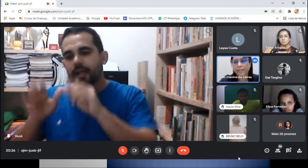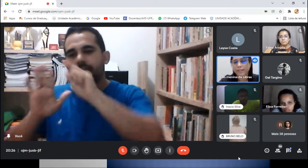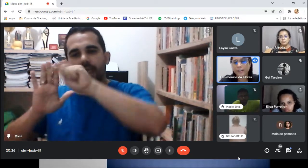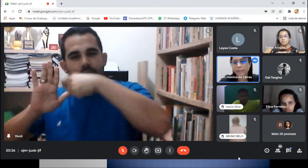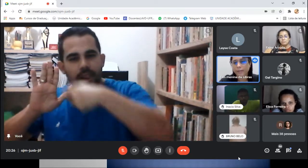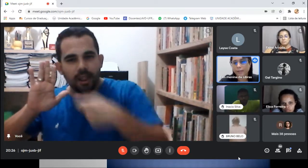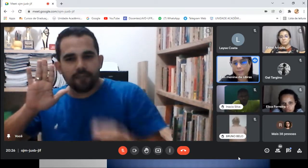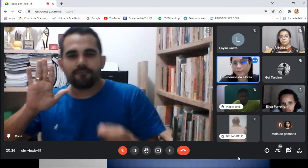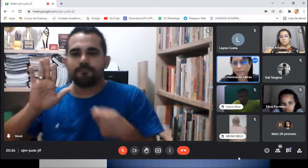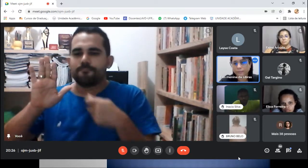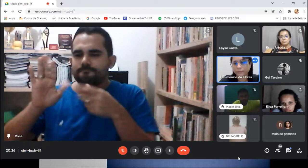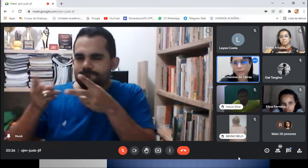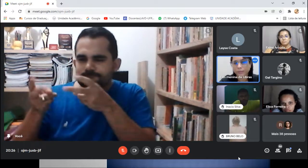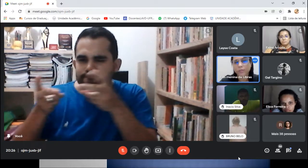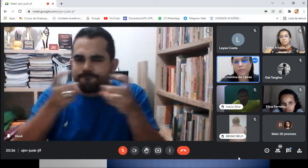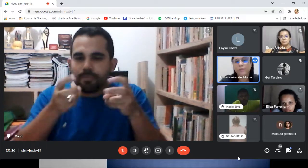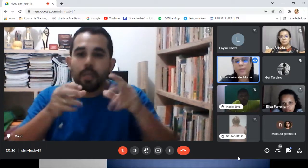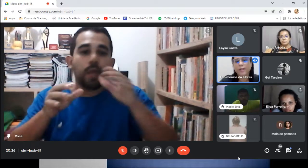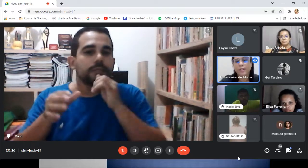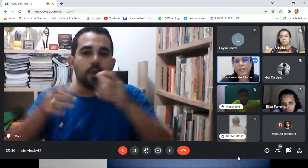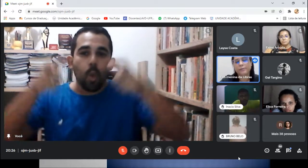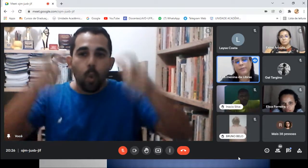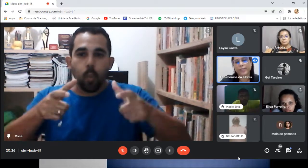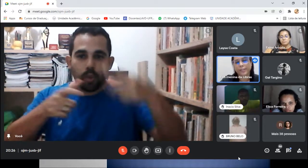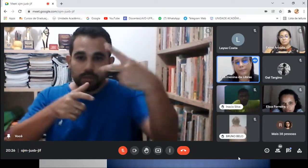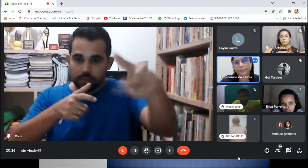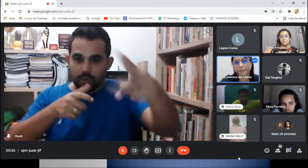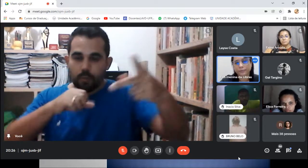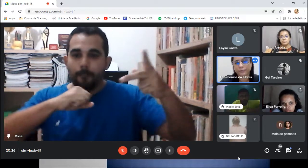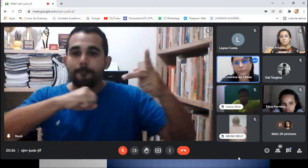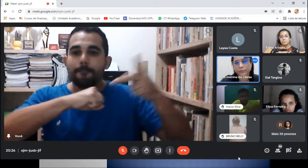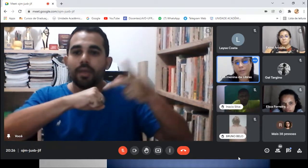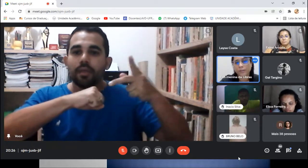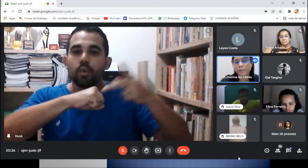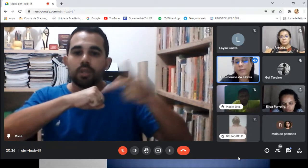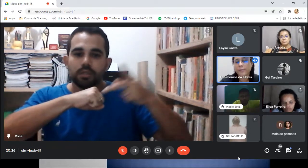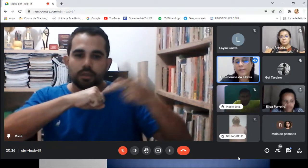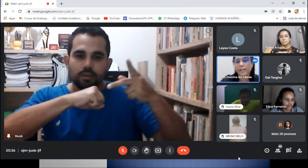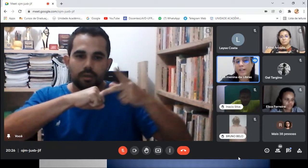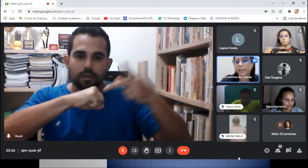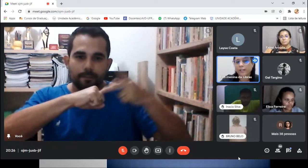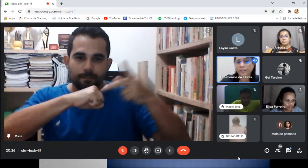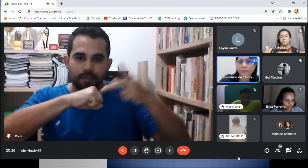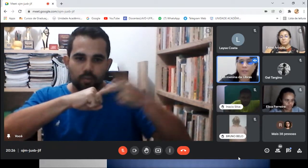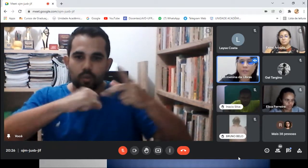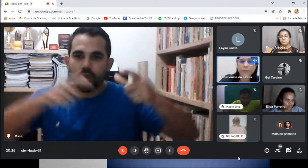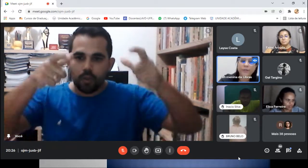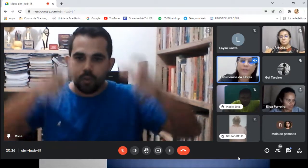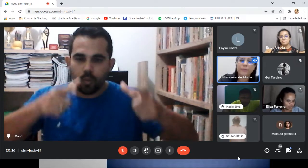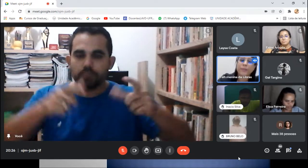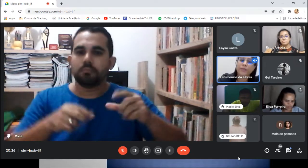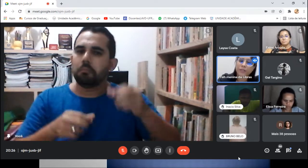TCC também, sobre a allofonia. Você pode pesquisar na sua região, por exemplo,